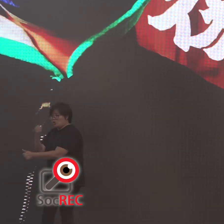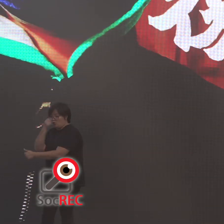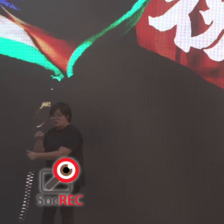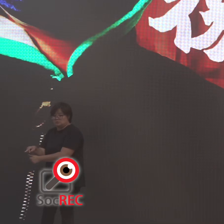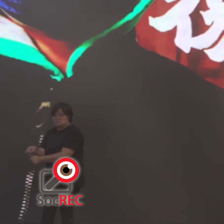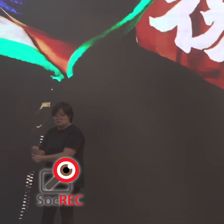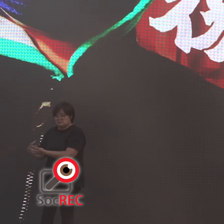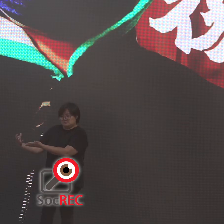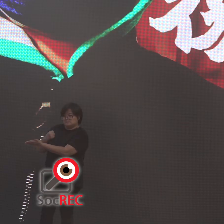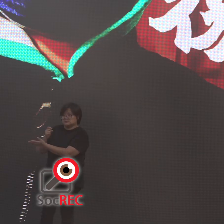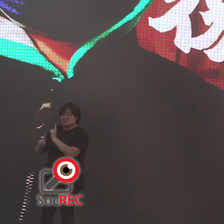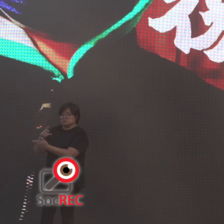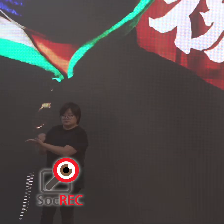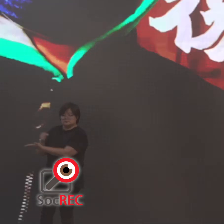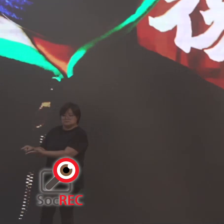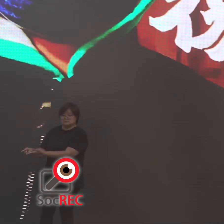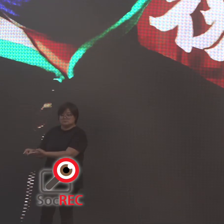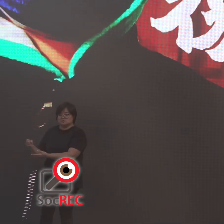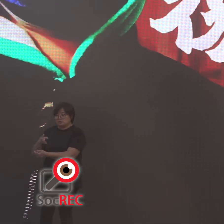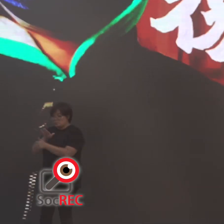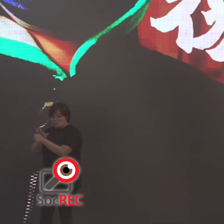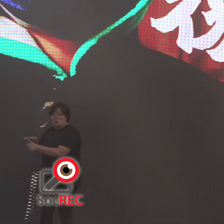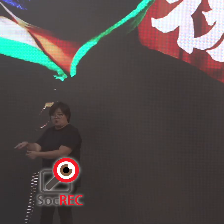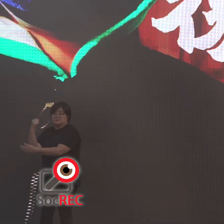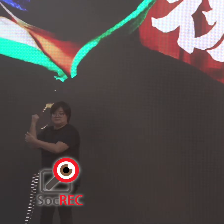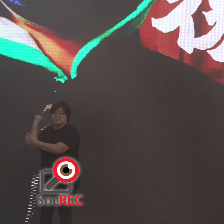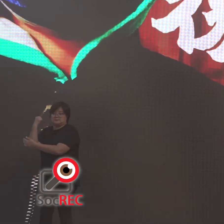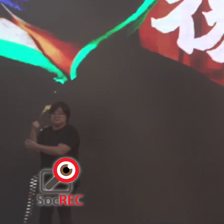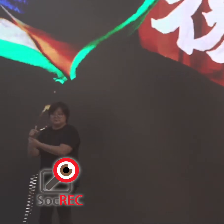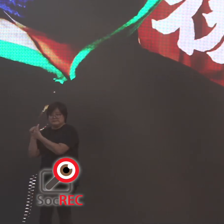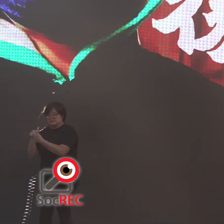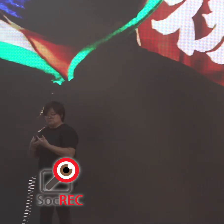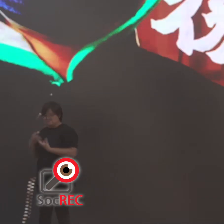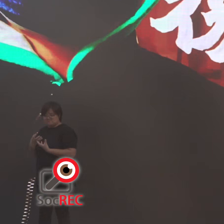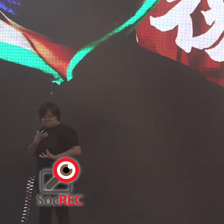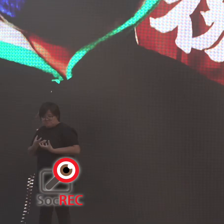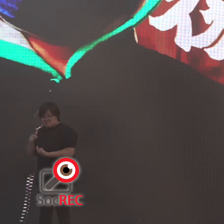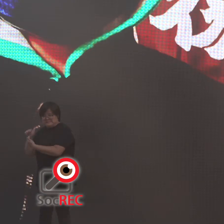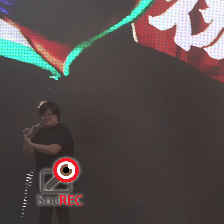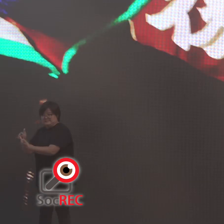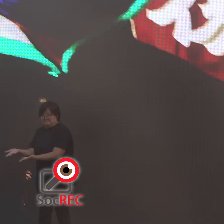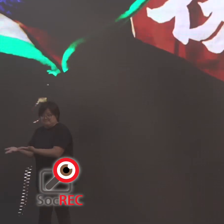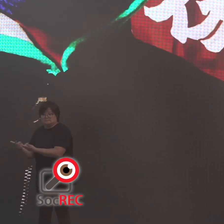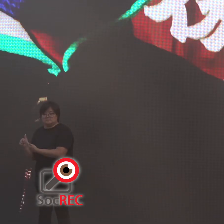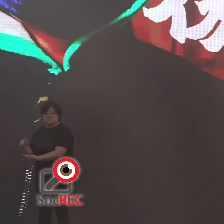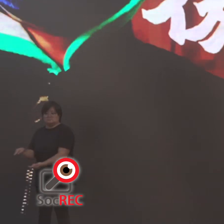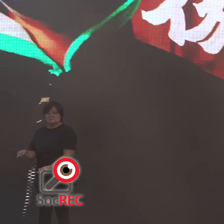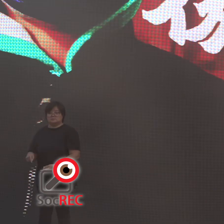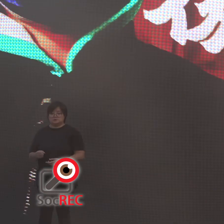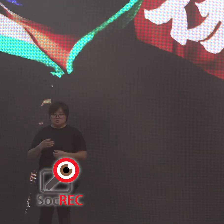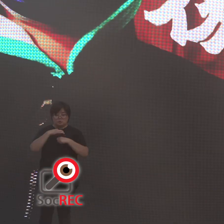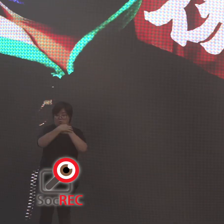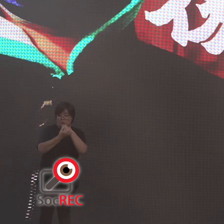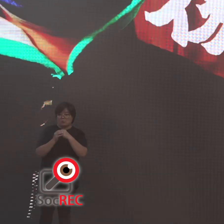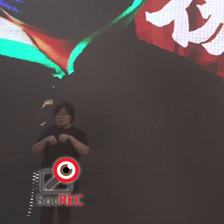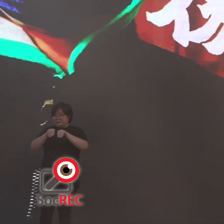家將呢個運動繼續延遲落去，繼續喺國際社會上發酵。希望